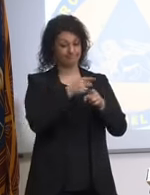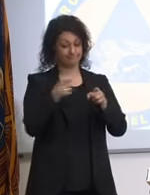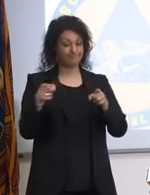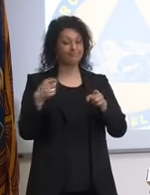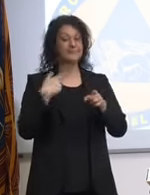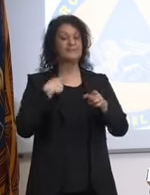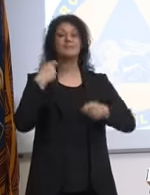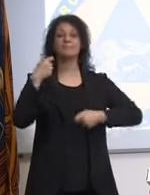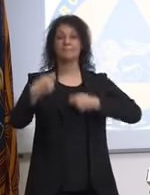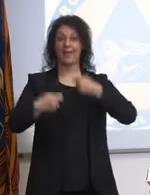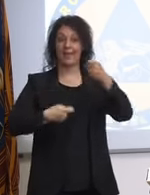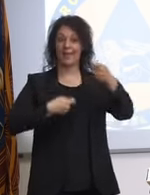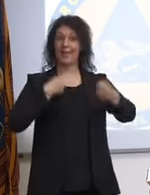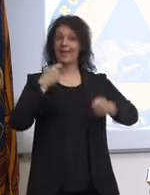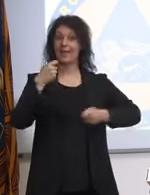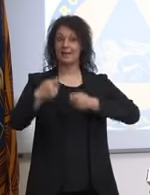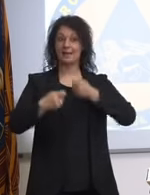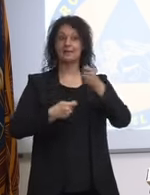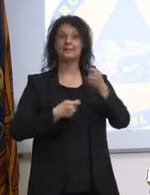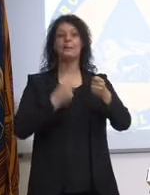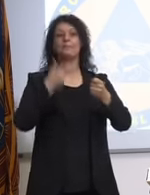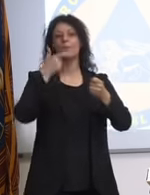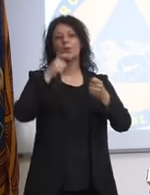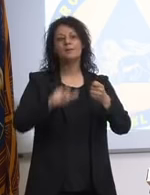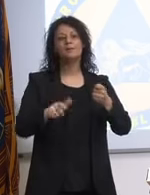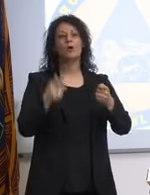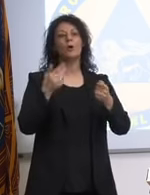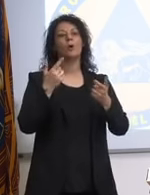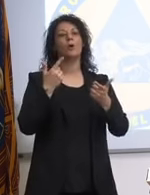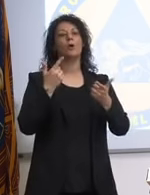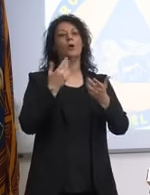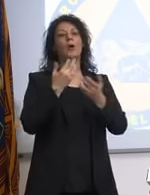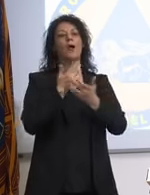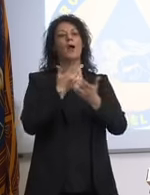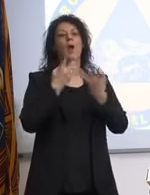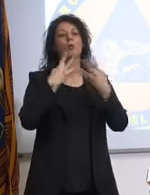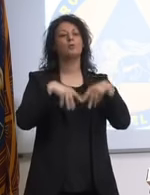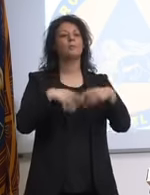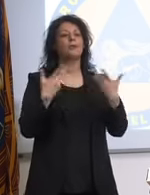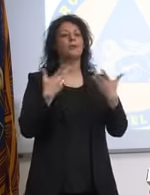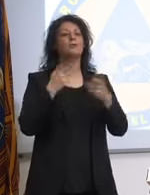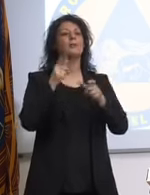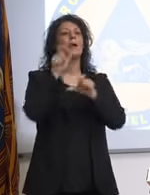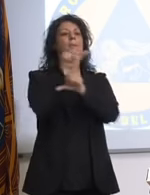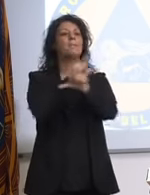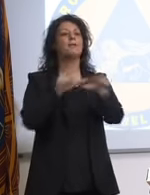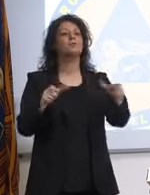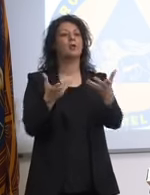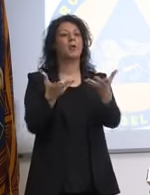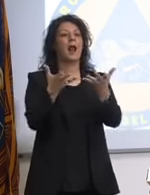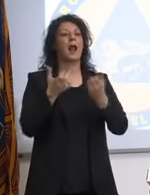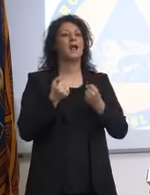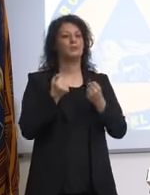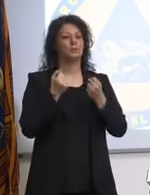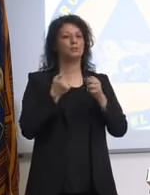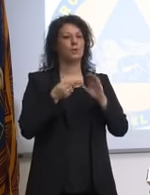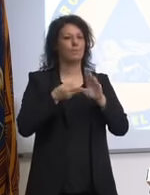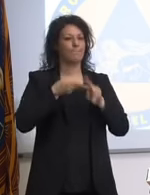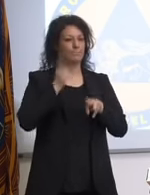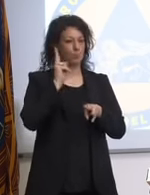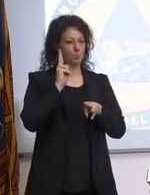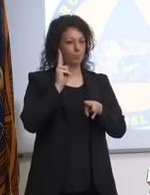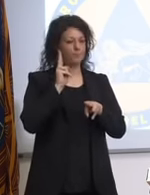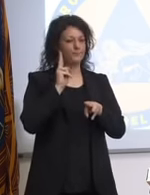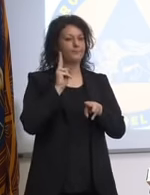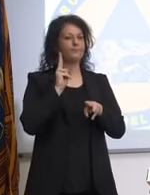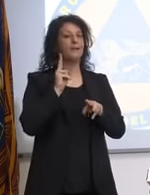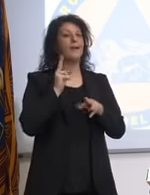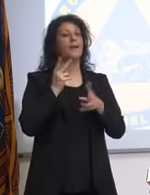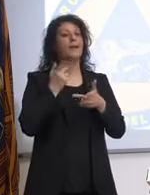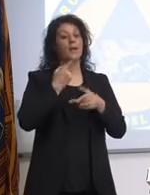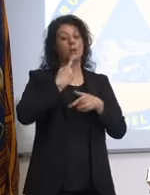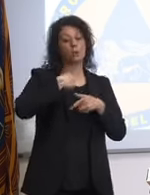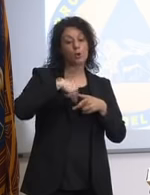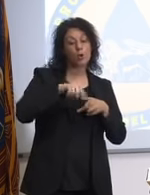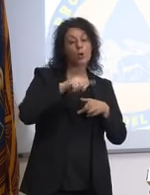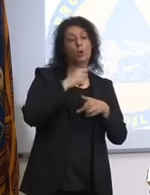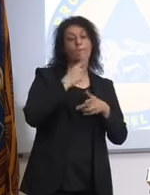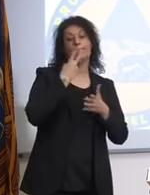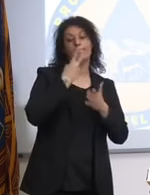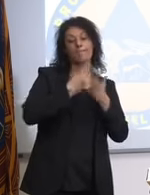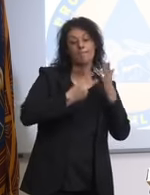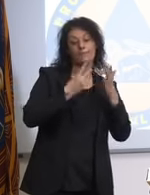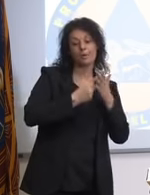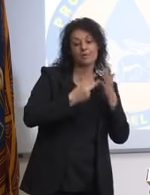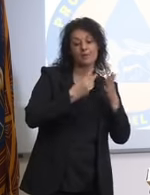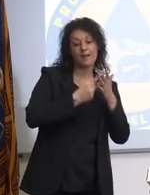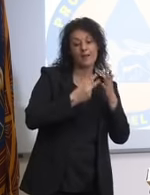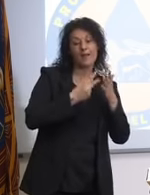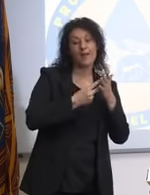quella del carico di personale e quindi dei costi che aumentano. Anche lì stiamo tentando di mettere in piedi un sistema per cui si possa andare